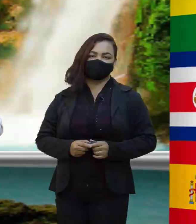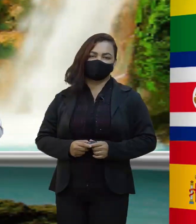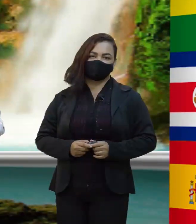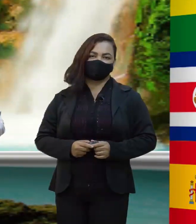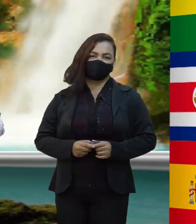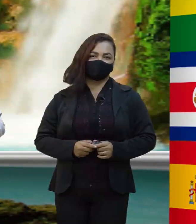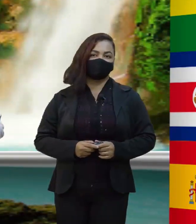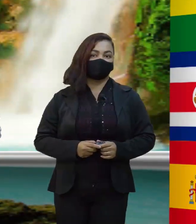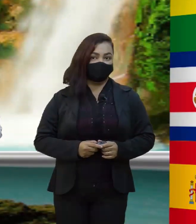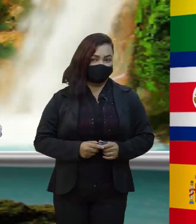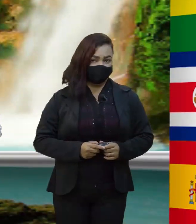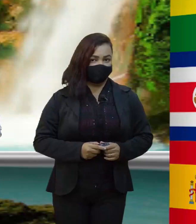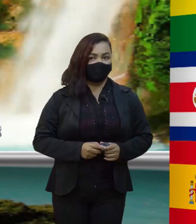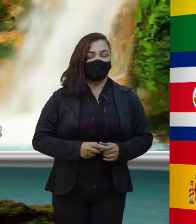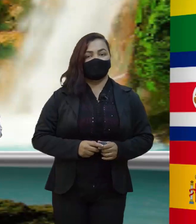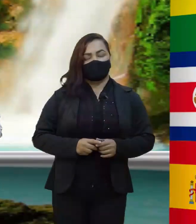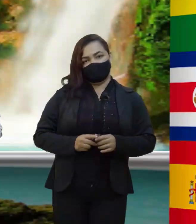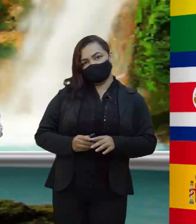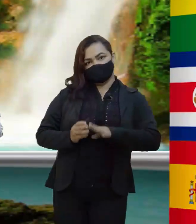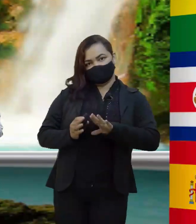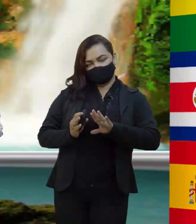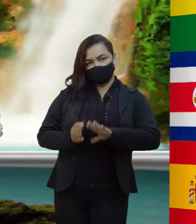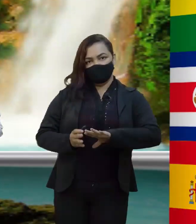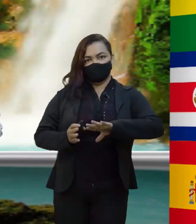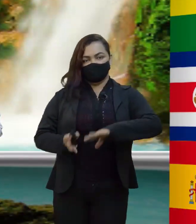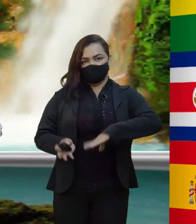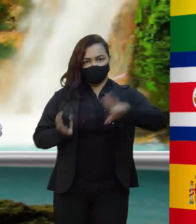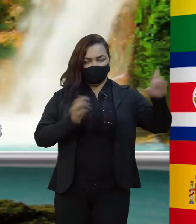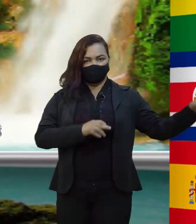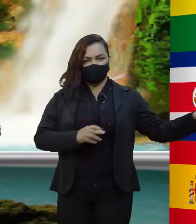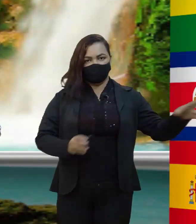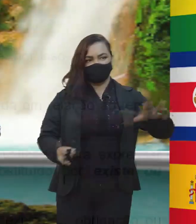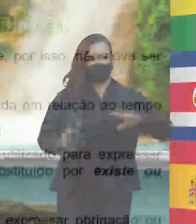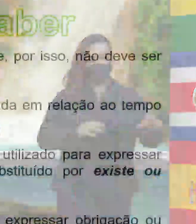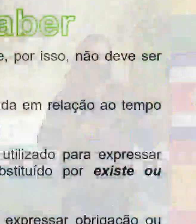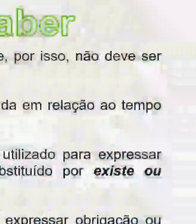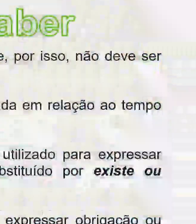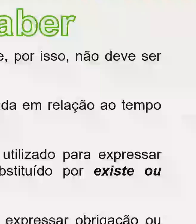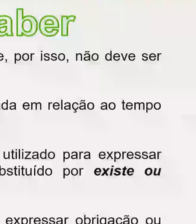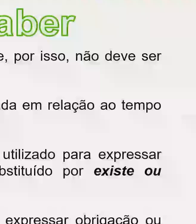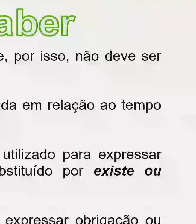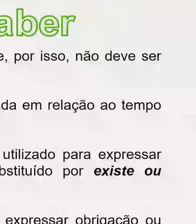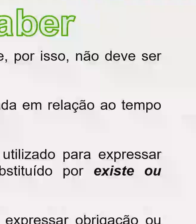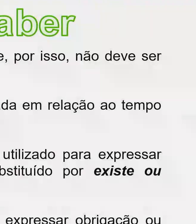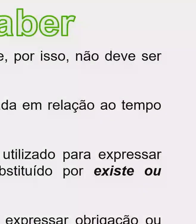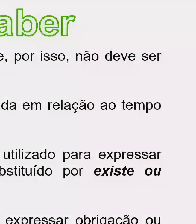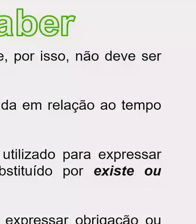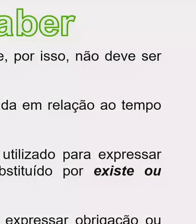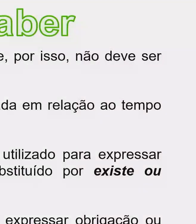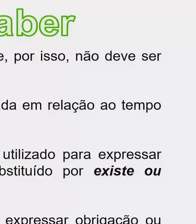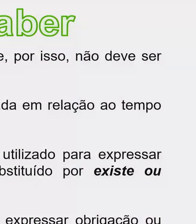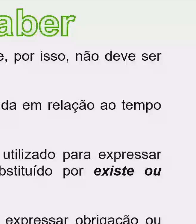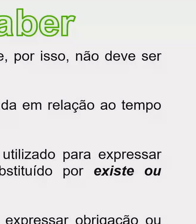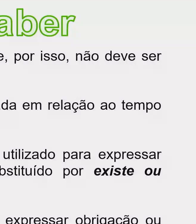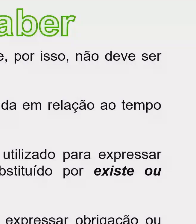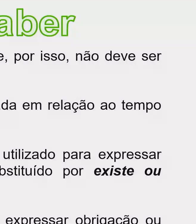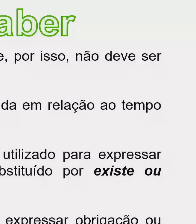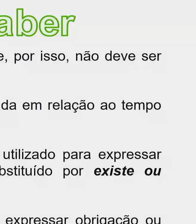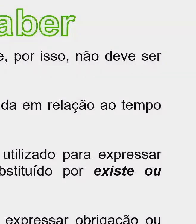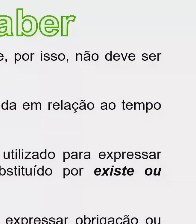mas o uso é diferente. Aí é só você... Vamos voltar lá para o nosso slide só para a gente dar uma passadinha. A gente